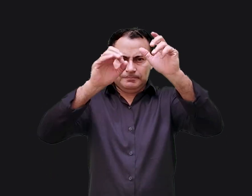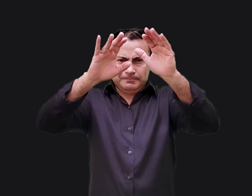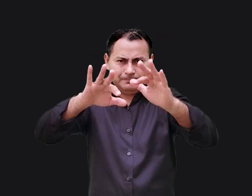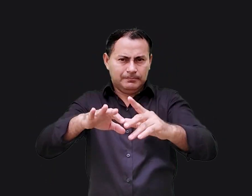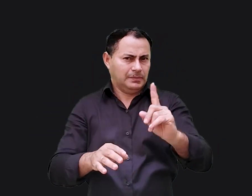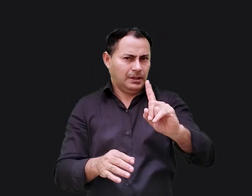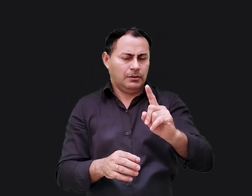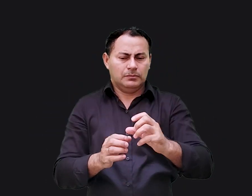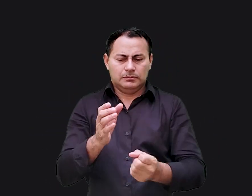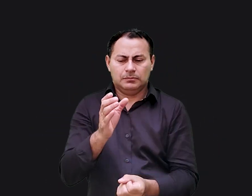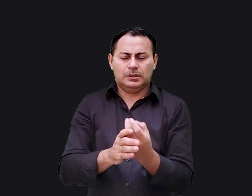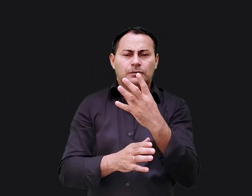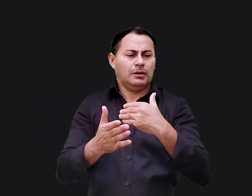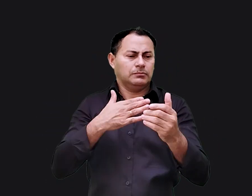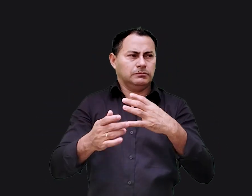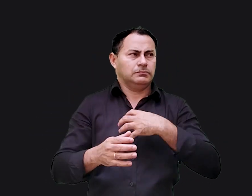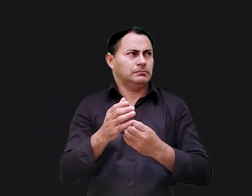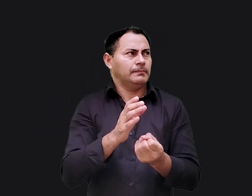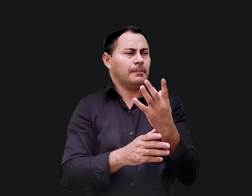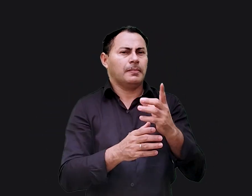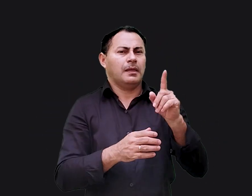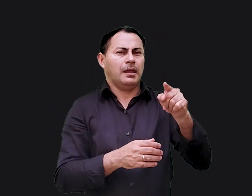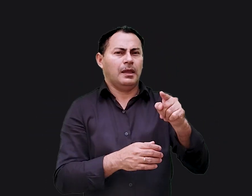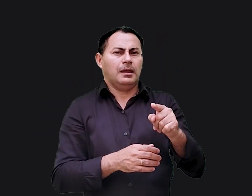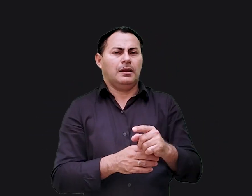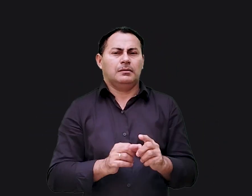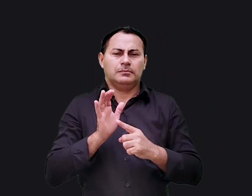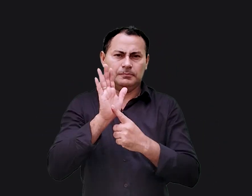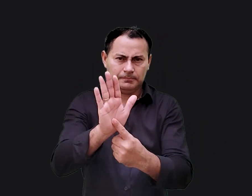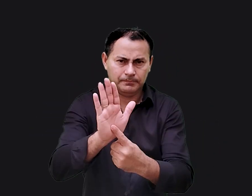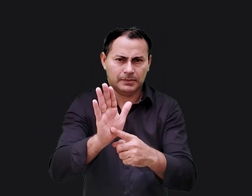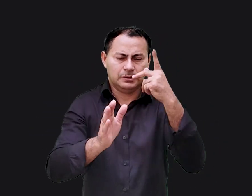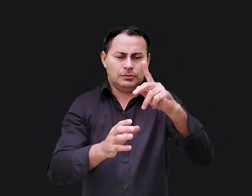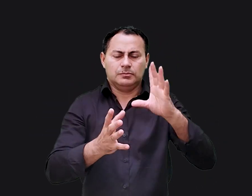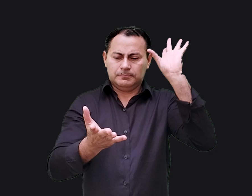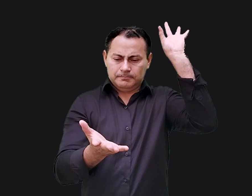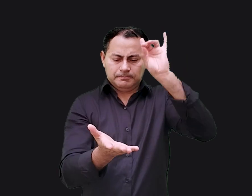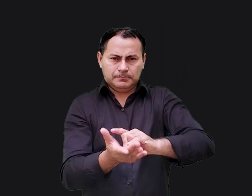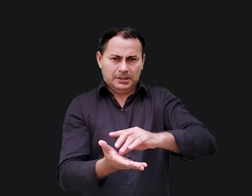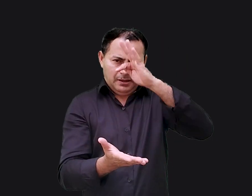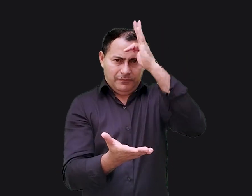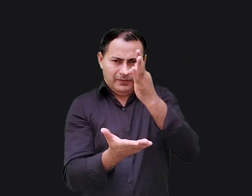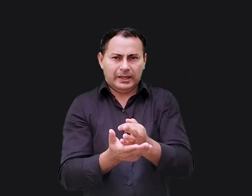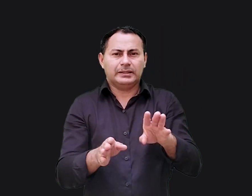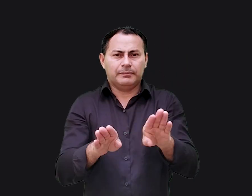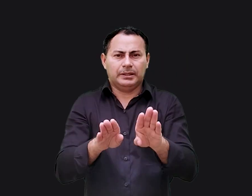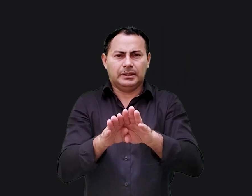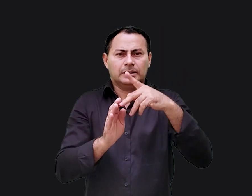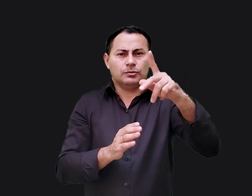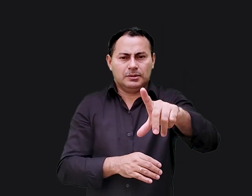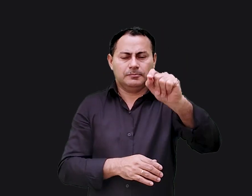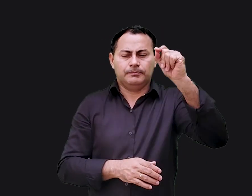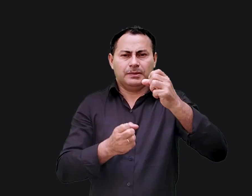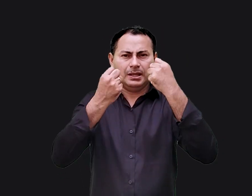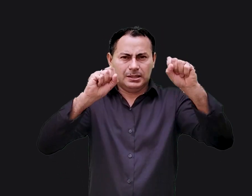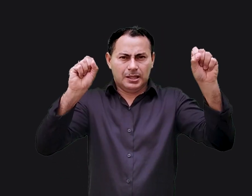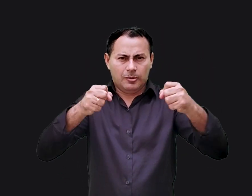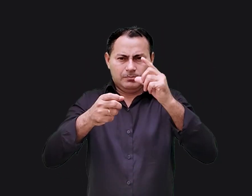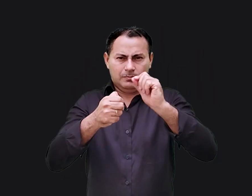abençoado não são obras do acaso. Elas são resultado de suas convicções e escolhas. Esse salmo